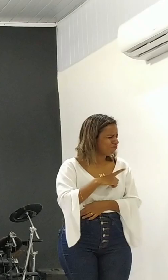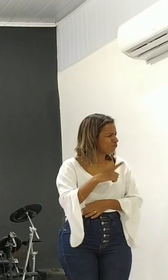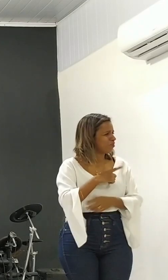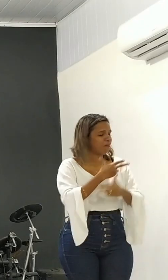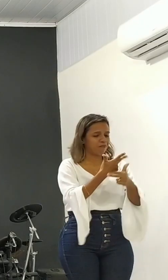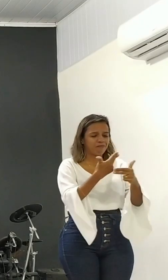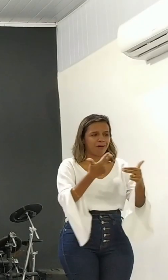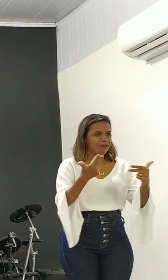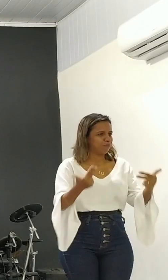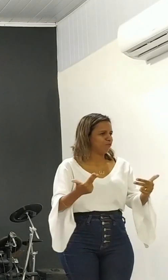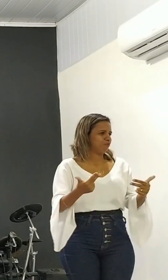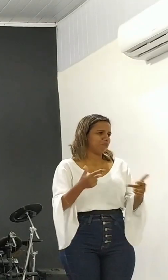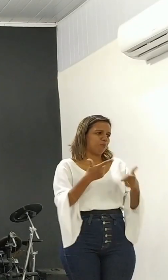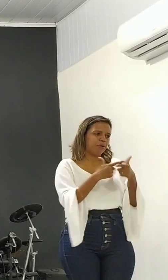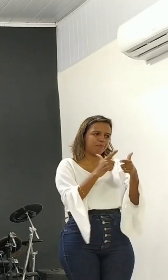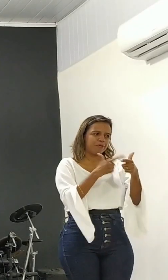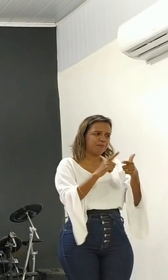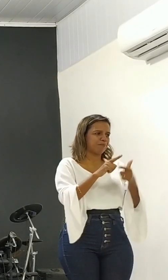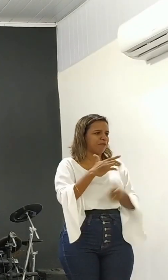que